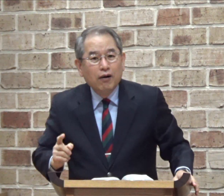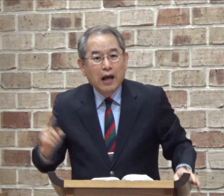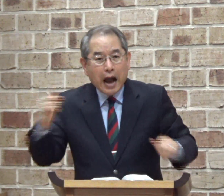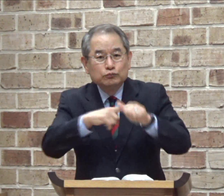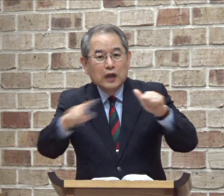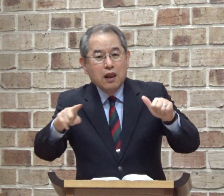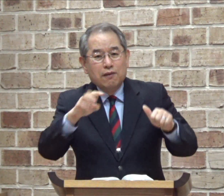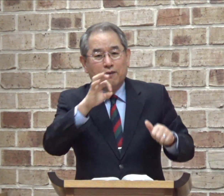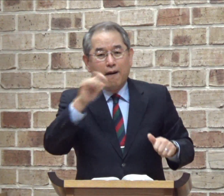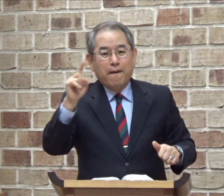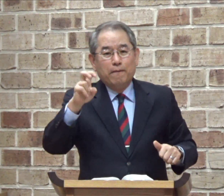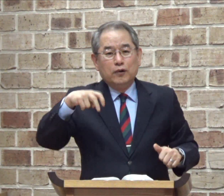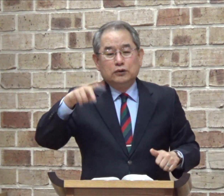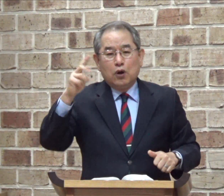보통은 자기 생명을 아끼기 마련인데